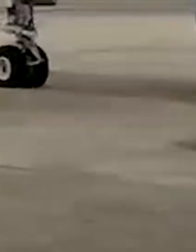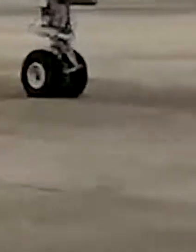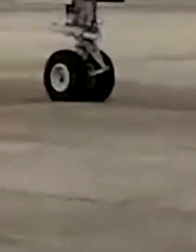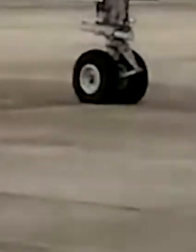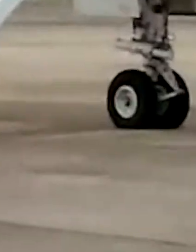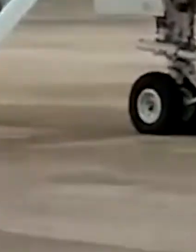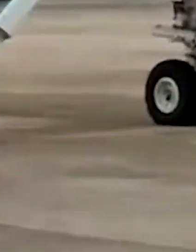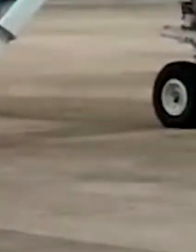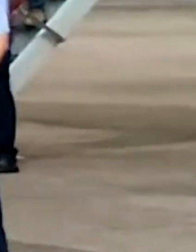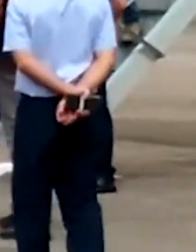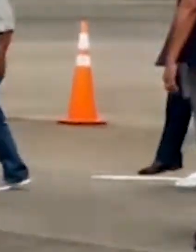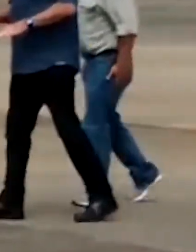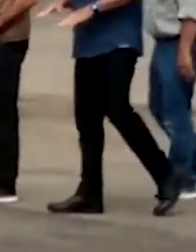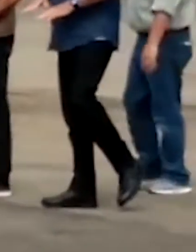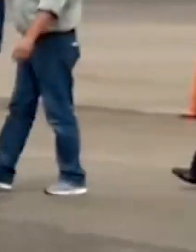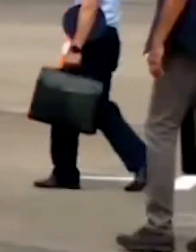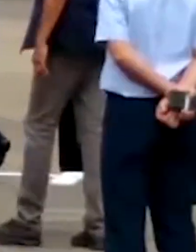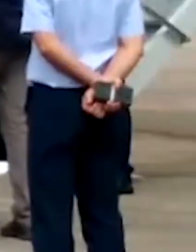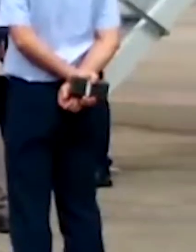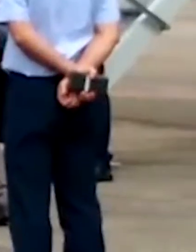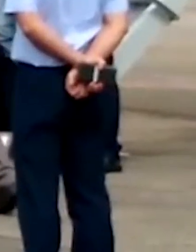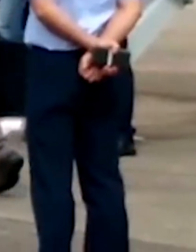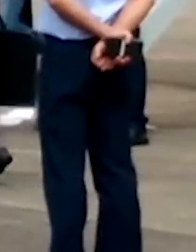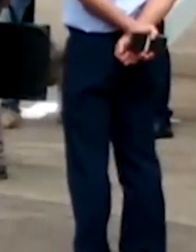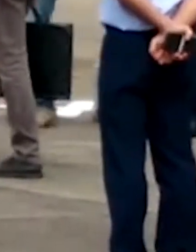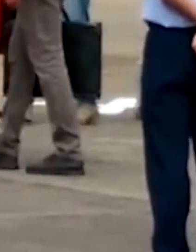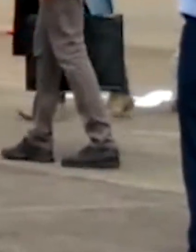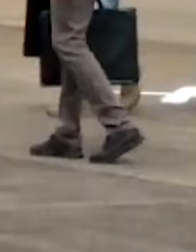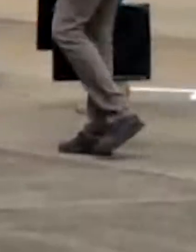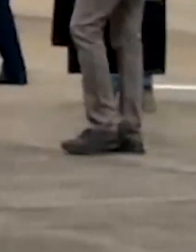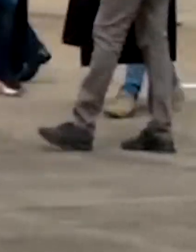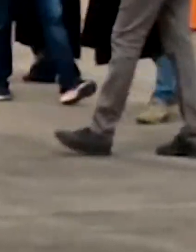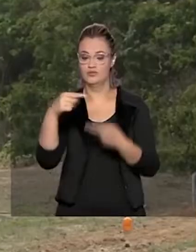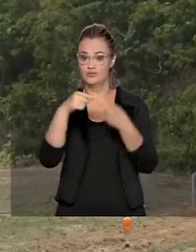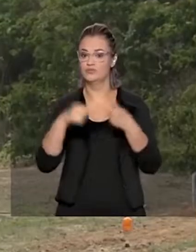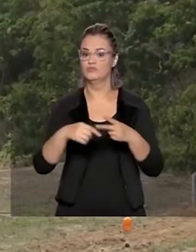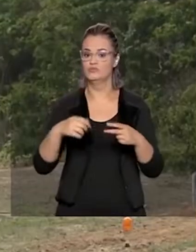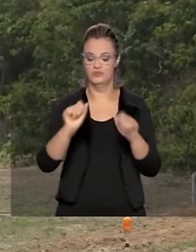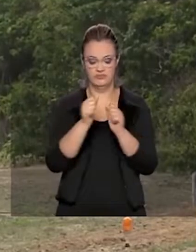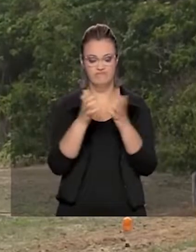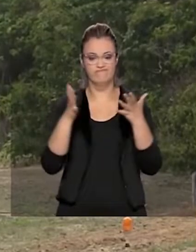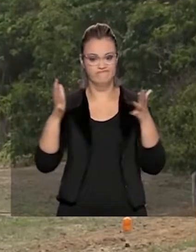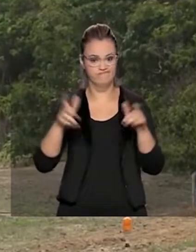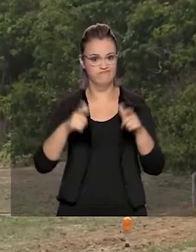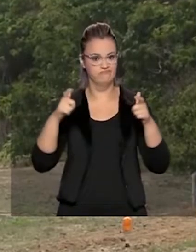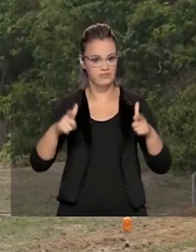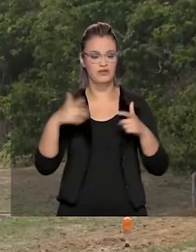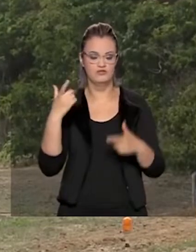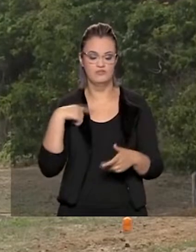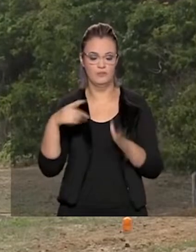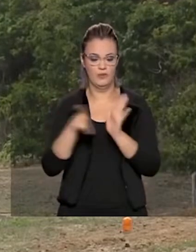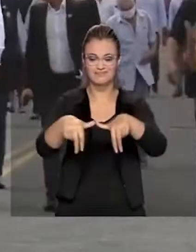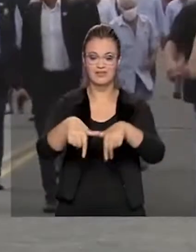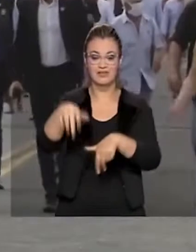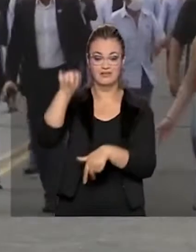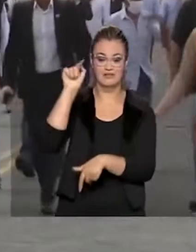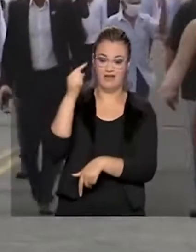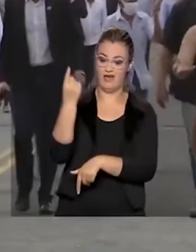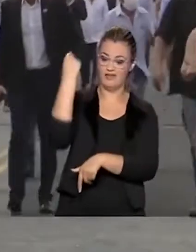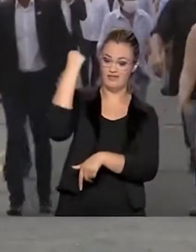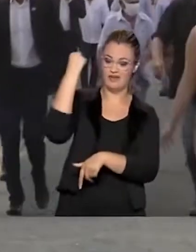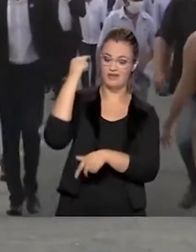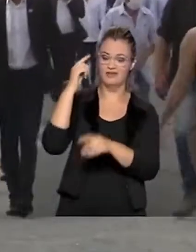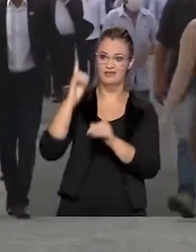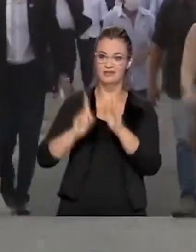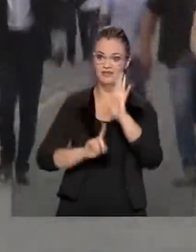Em menos de 6 meses, o presidente da República, Jair Bolsonaro, voltou ao Maranhão. Desta vez, o presidente esteve no município de Alcântara